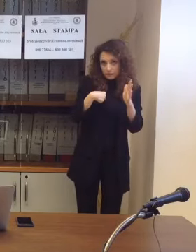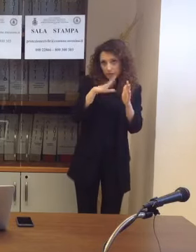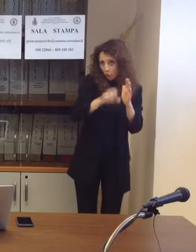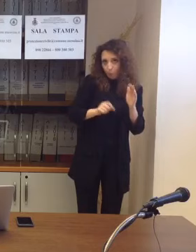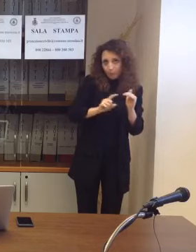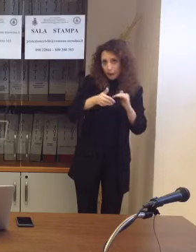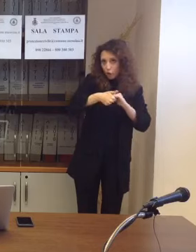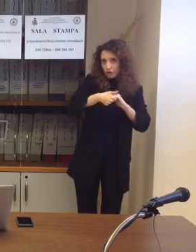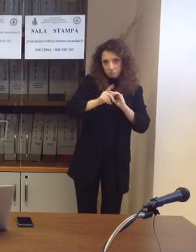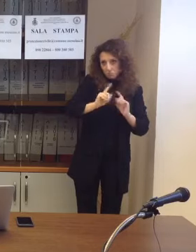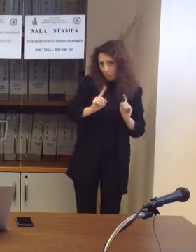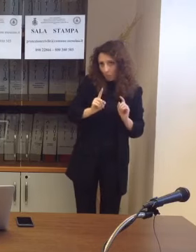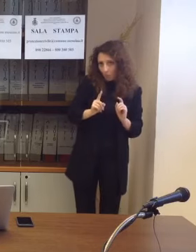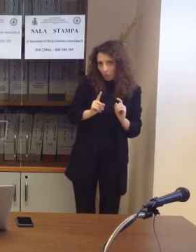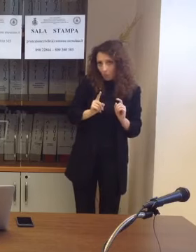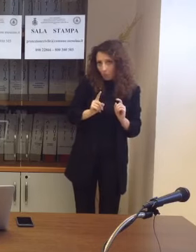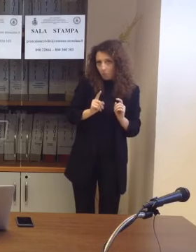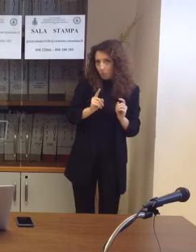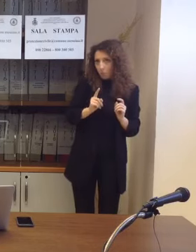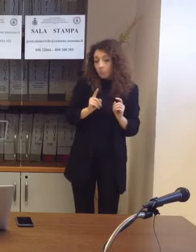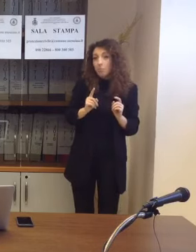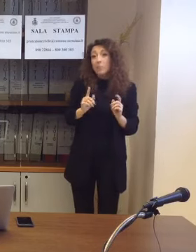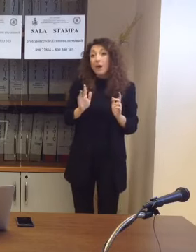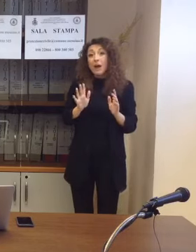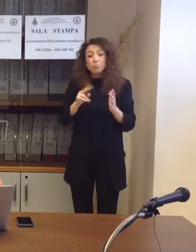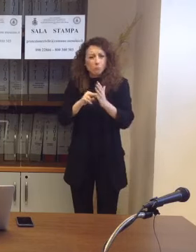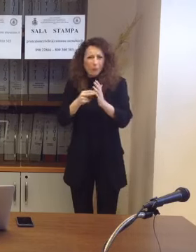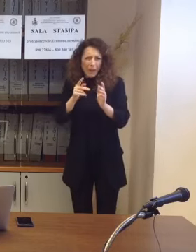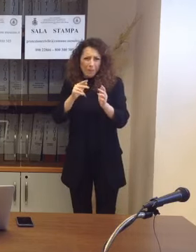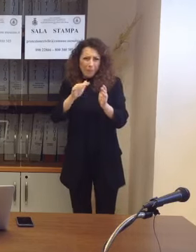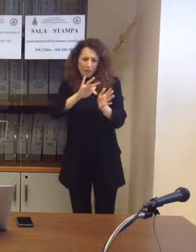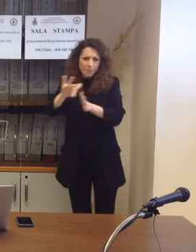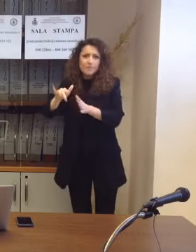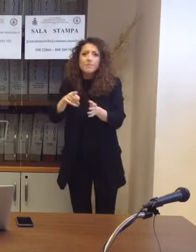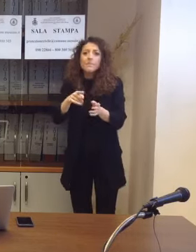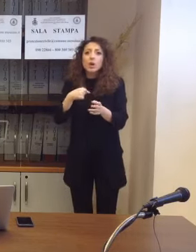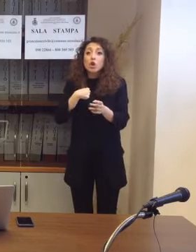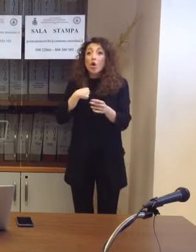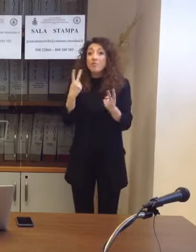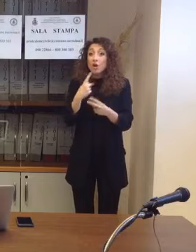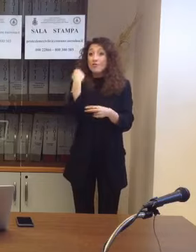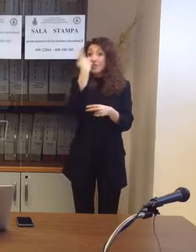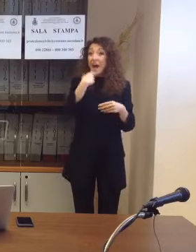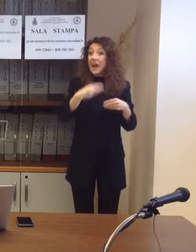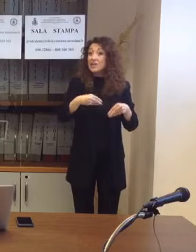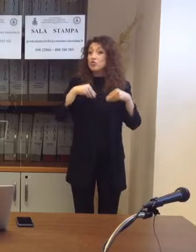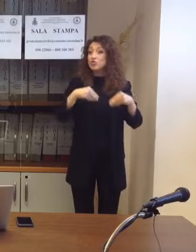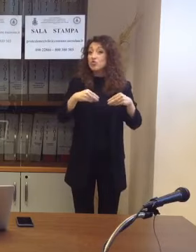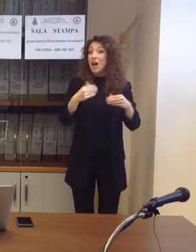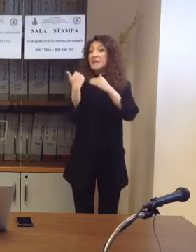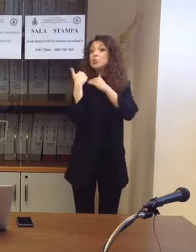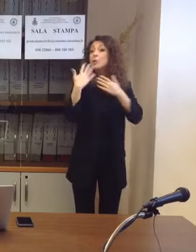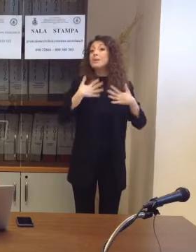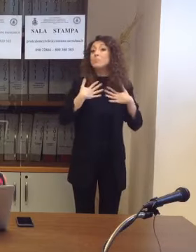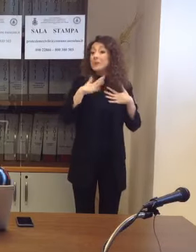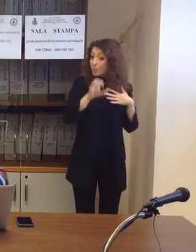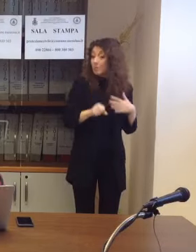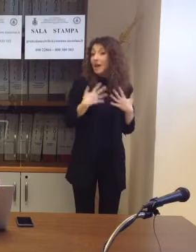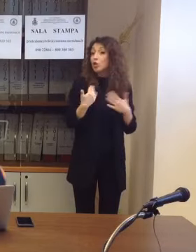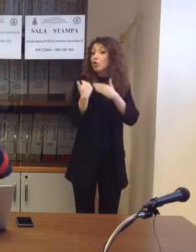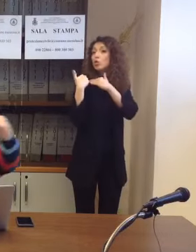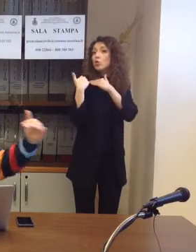questo il tema. Io ci metto la faccia ogni giorno e mi prendo mie responsabilità. L'onorevole Cracolici è da 30 anni che è